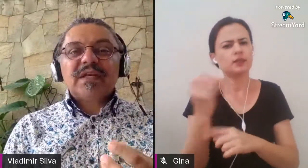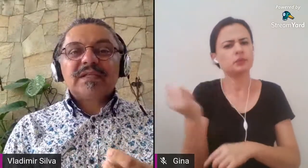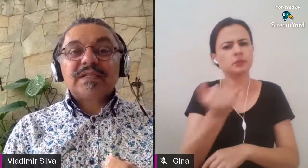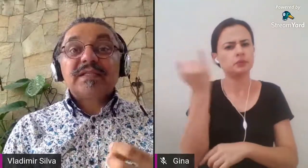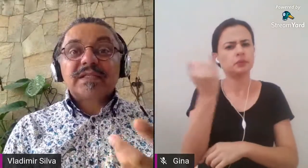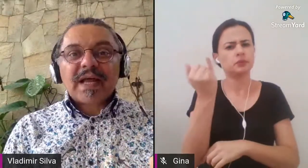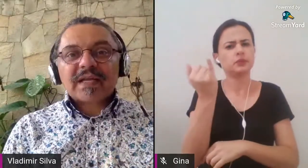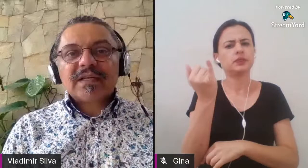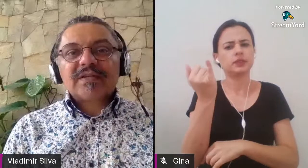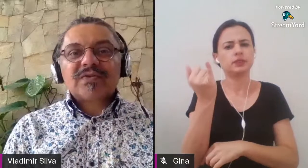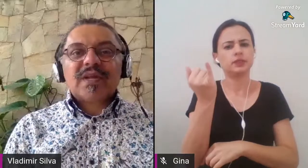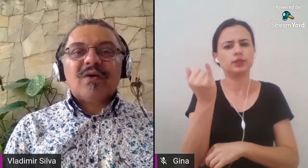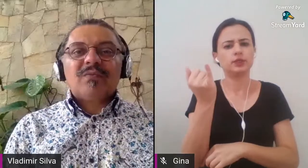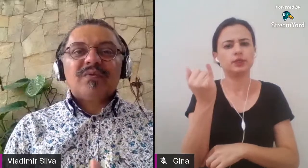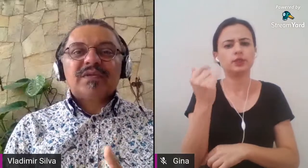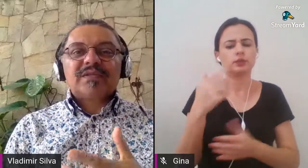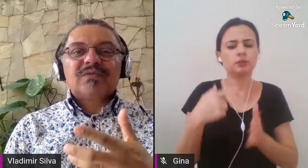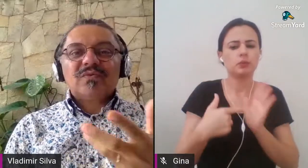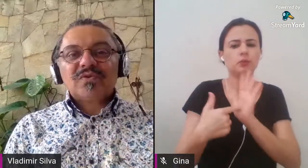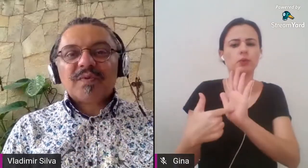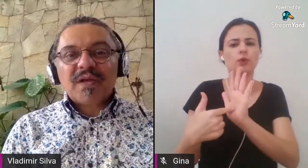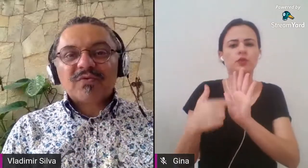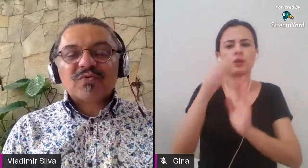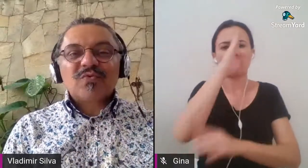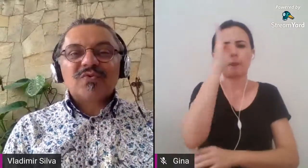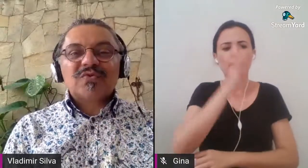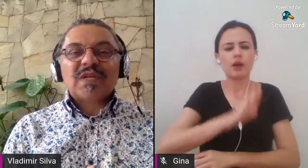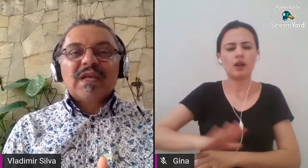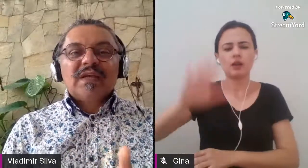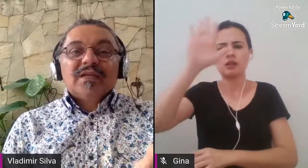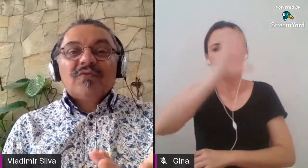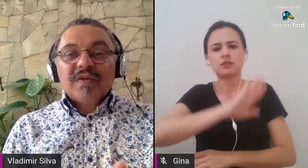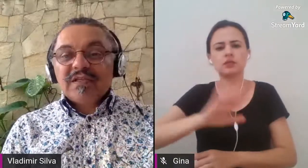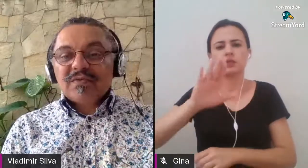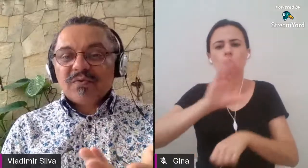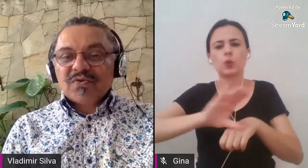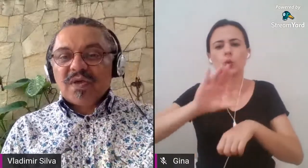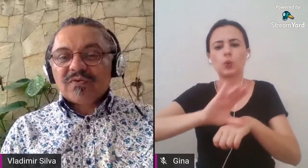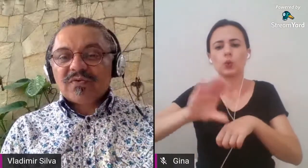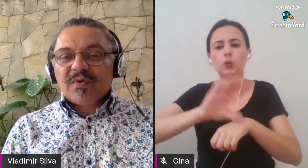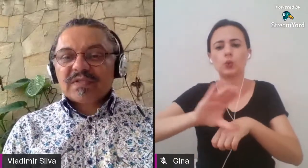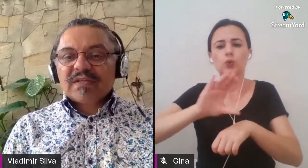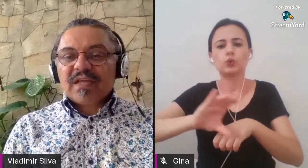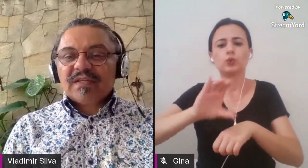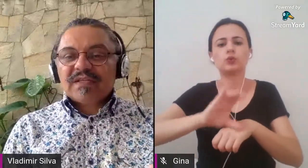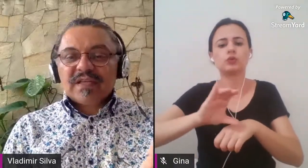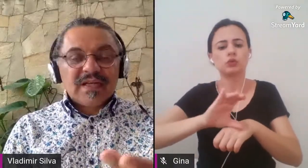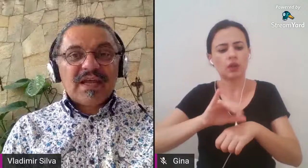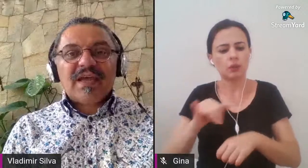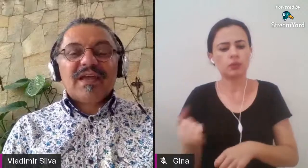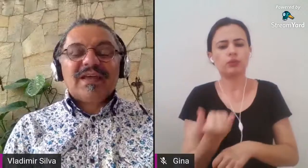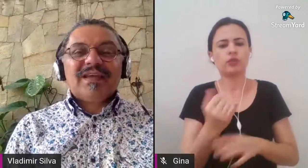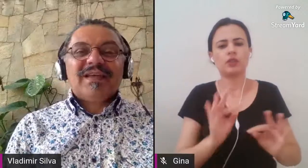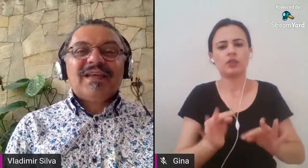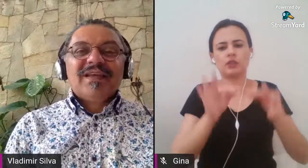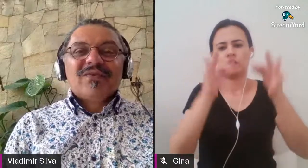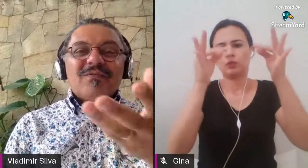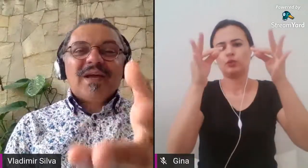curso de arte e mídia esse destaque nacional, por ter sido um dos primeiros cursos, e talvez o professor Elson possa até